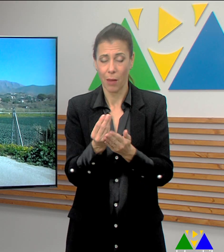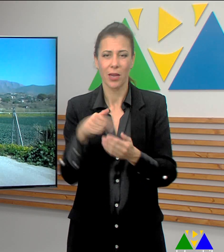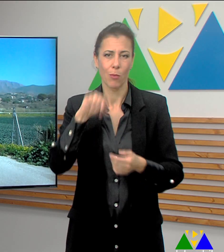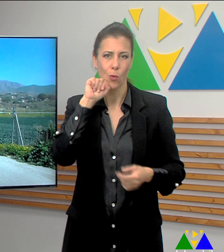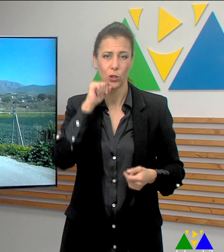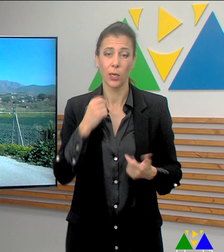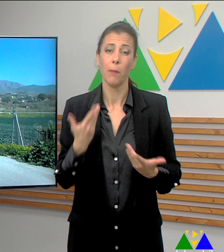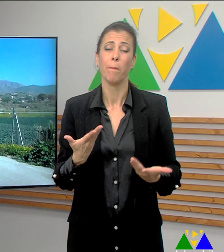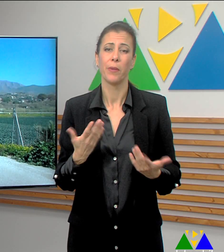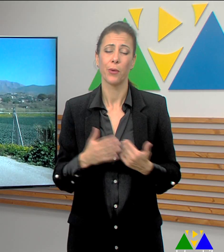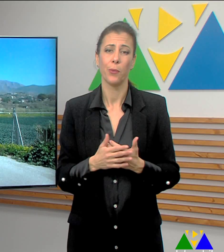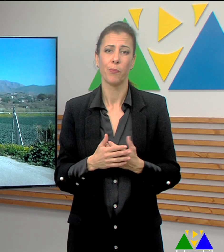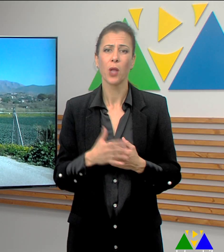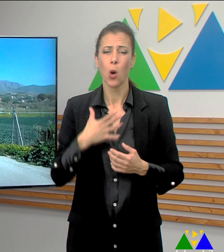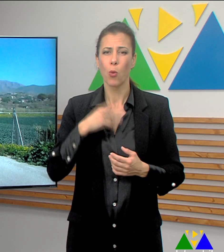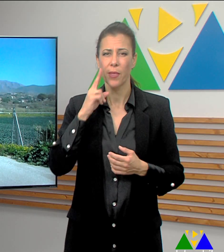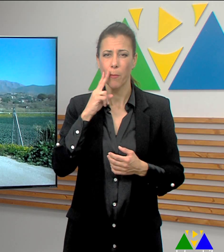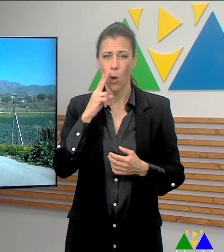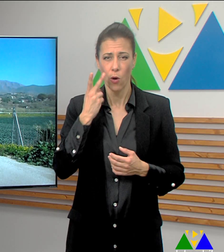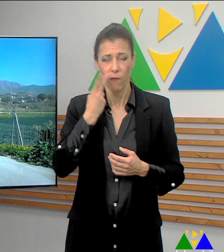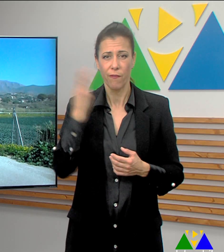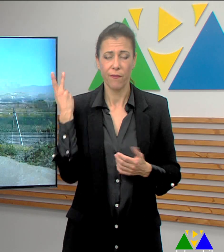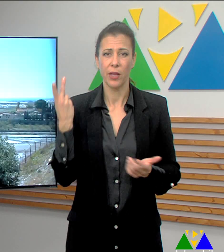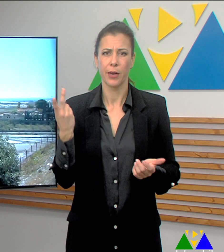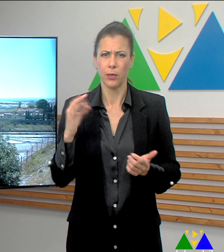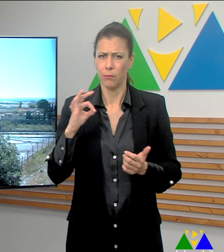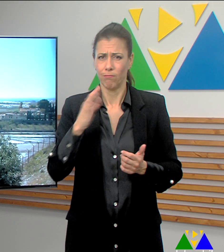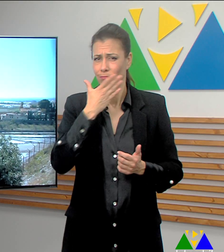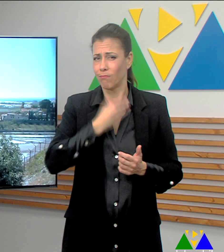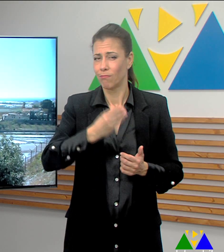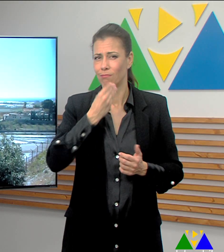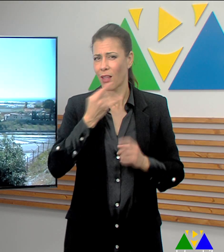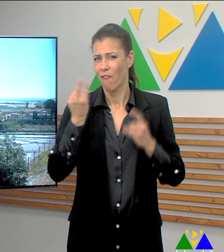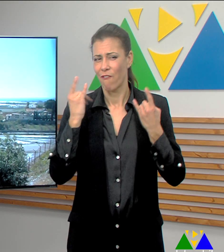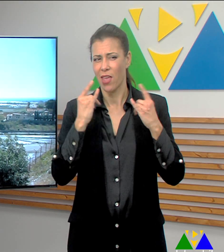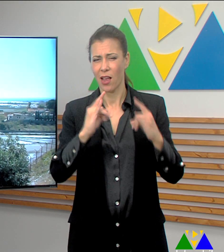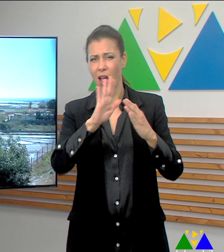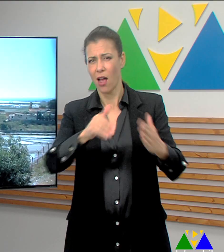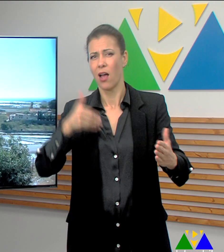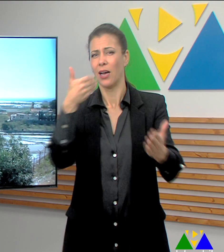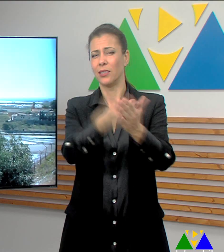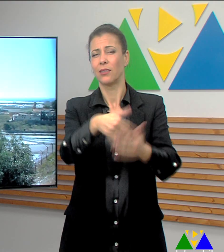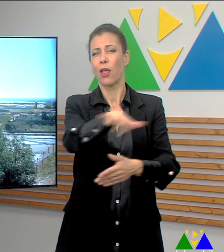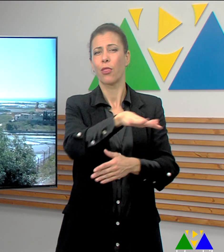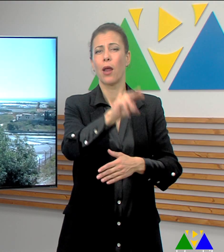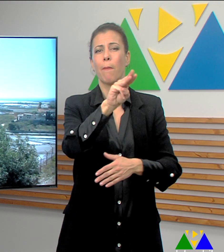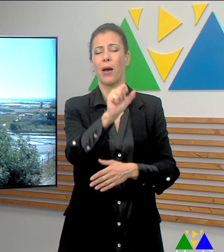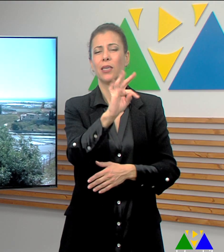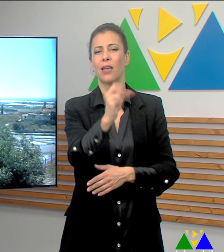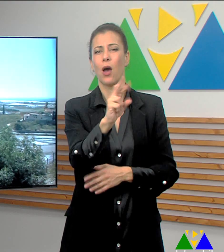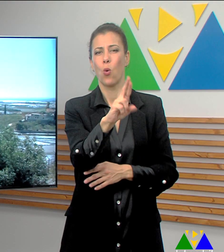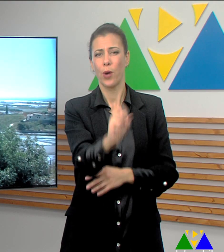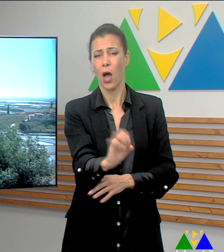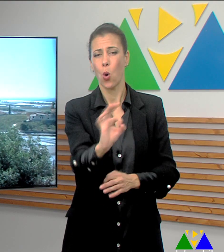motrileña. El caso es que podemos ver que esta impresionante vega que llega hasta la Vega de Pataura, hasta Torrenueva, y